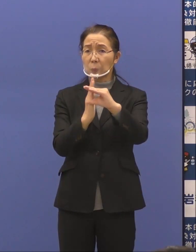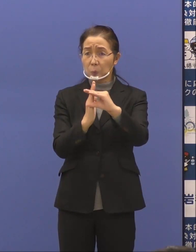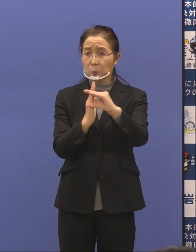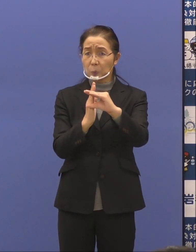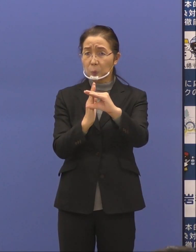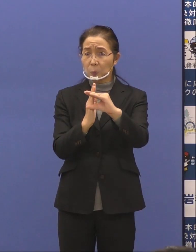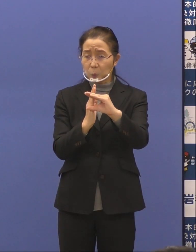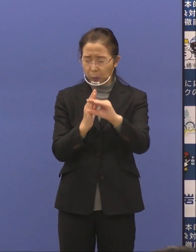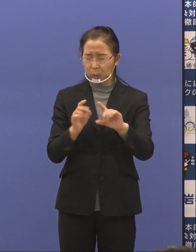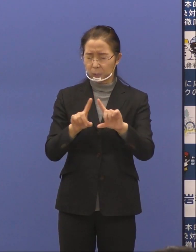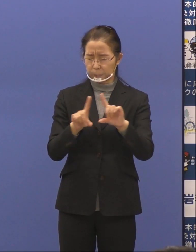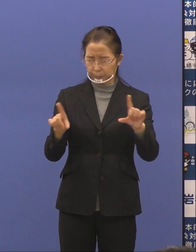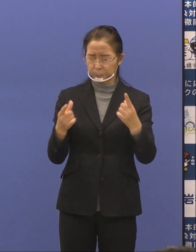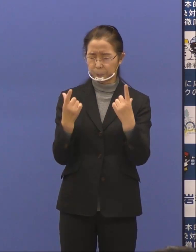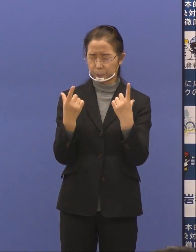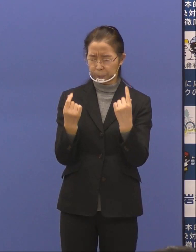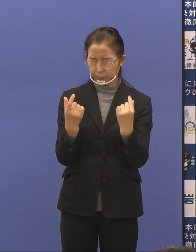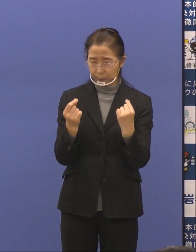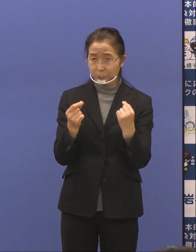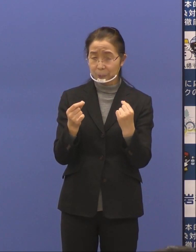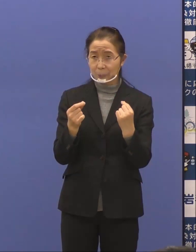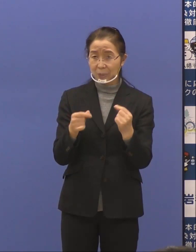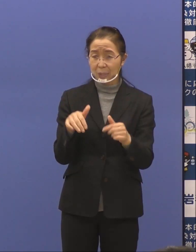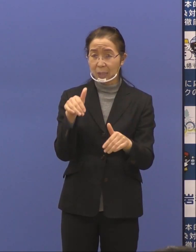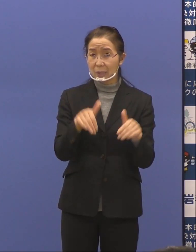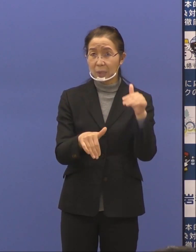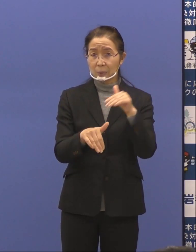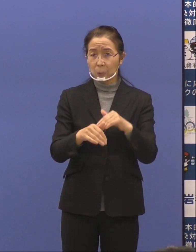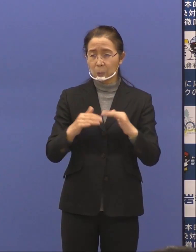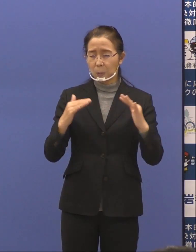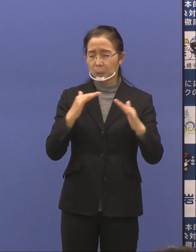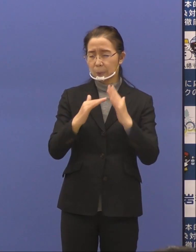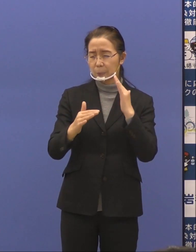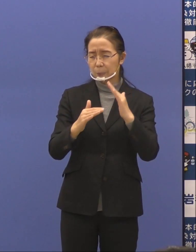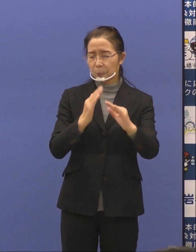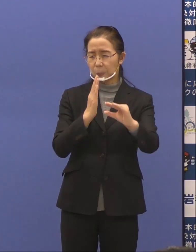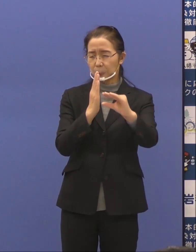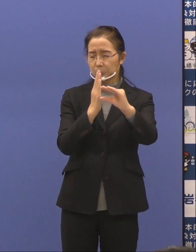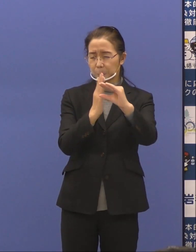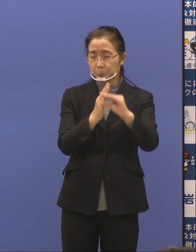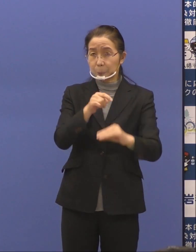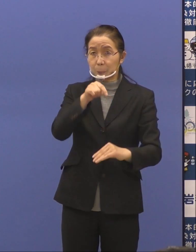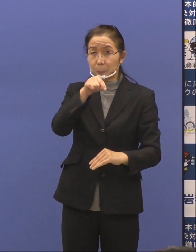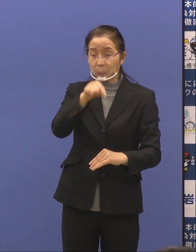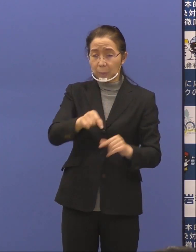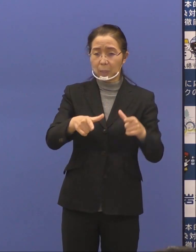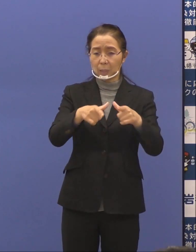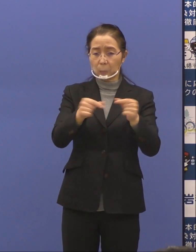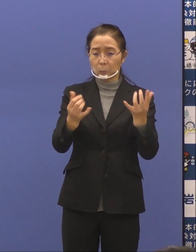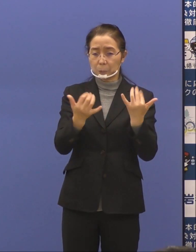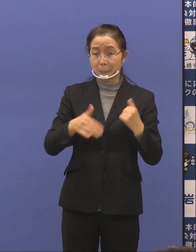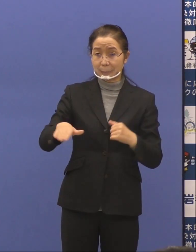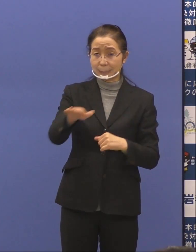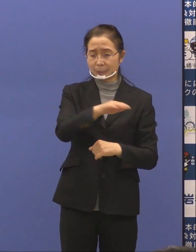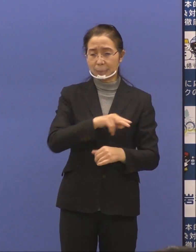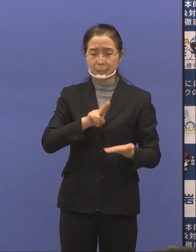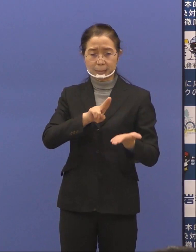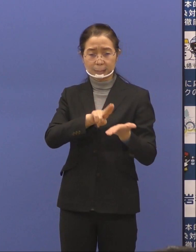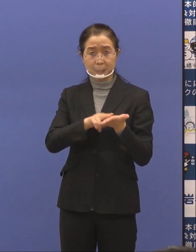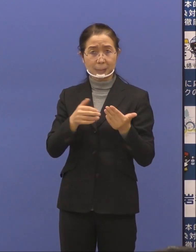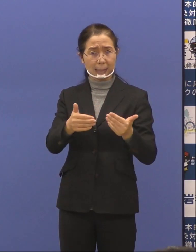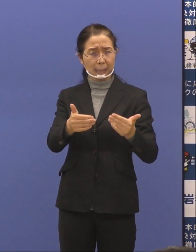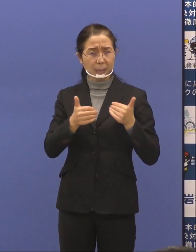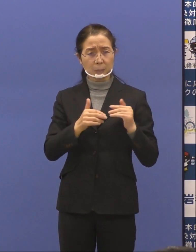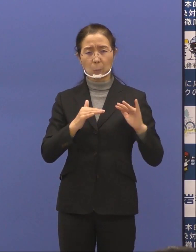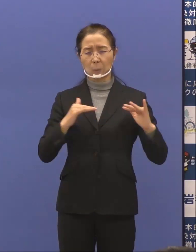れもさることながら選挙の争点になっていること、今回の選挙で国民がこう決めなきゃならないこと、そち